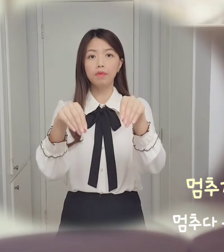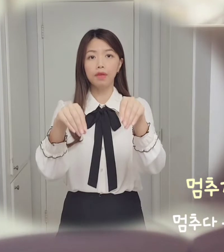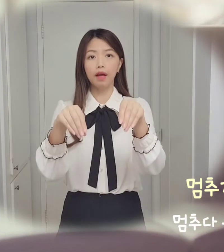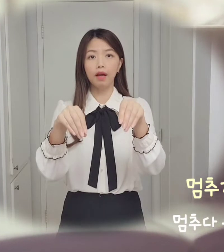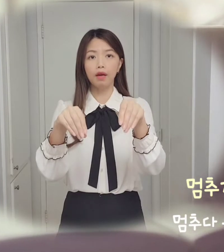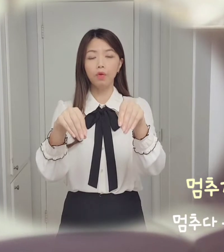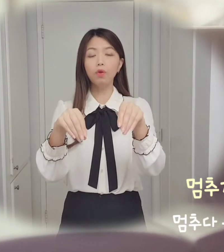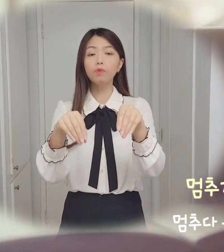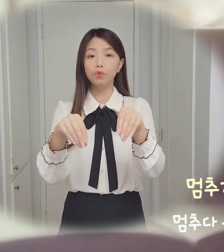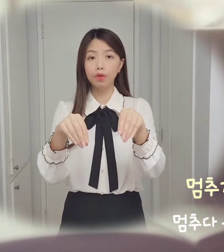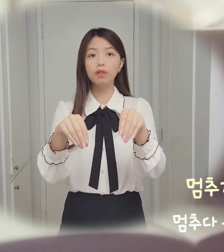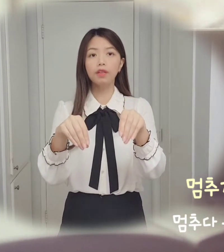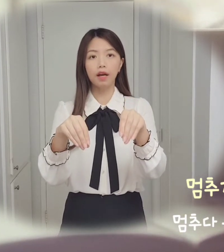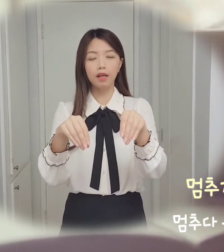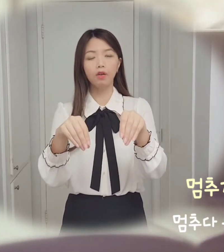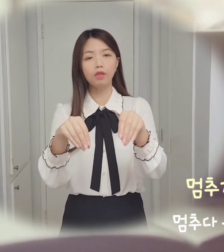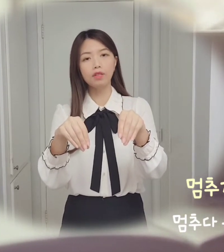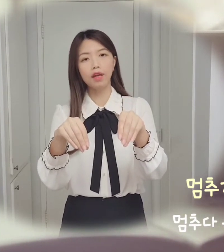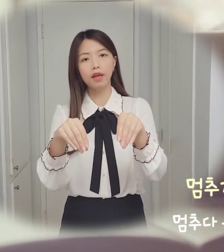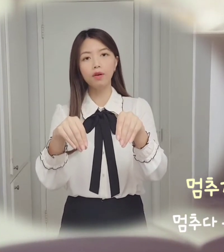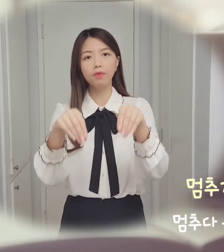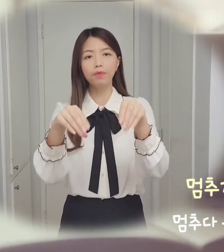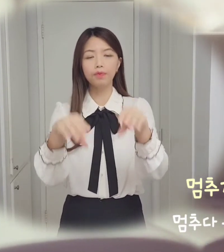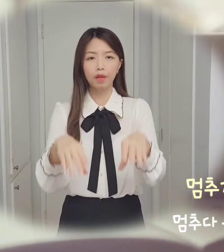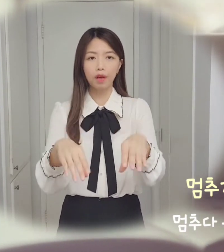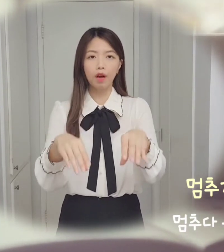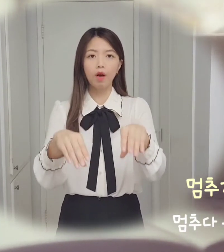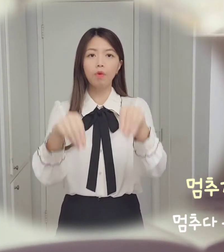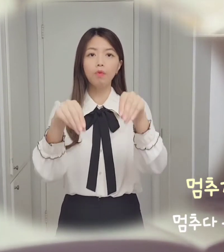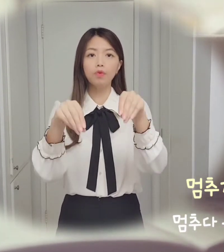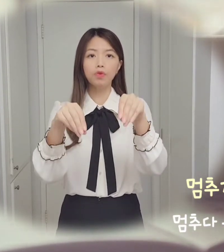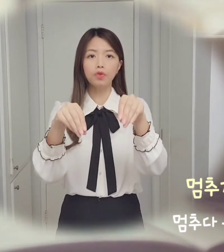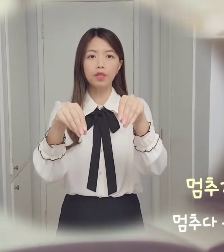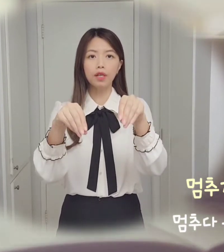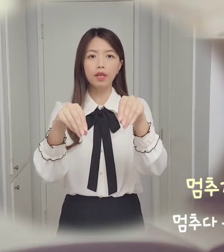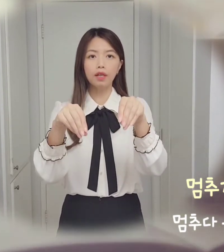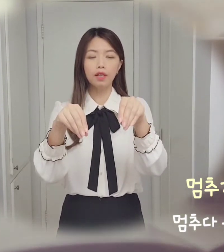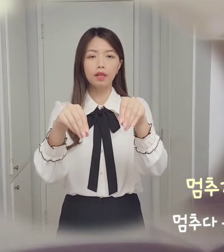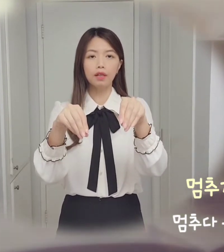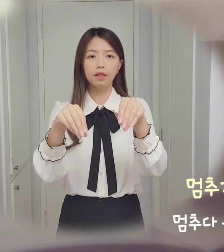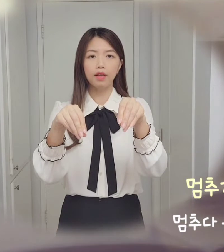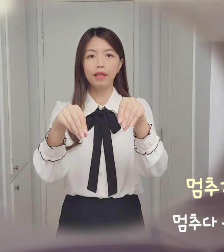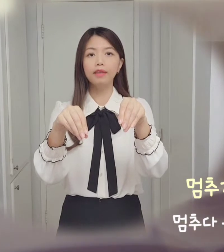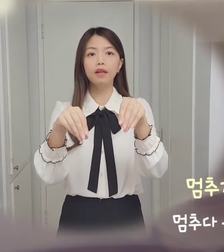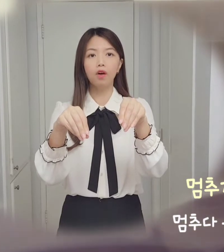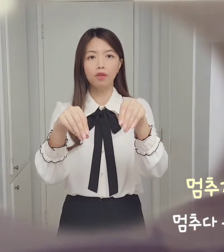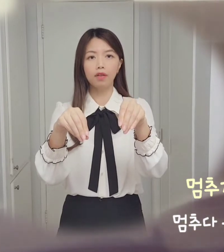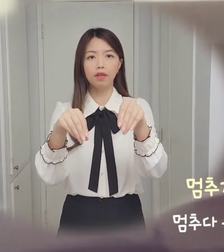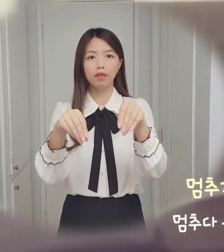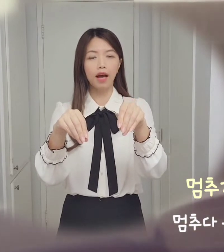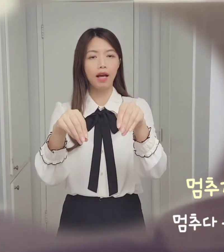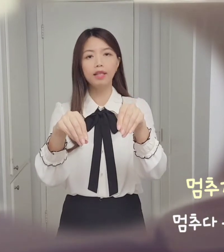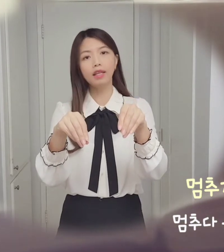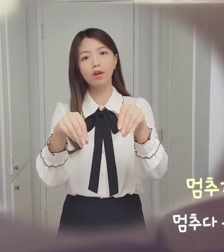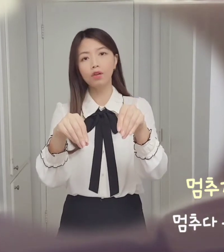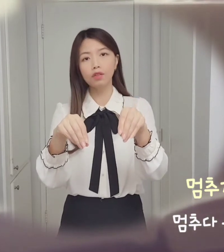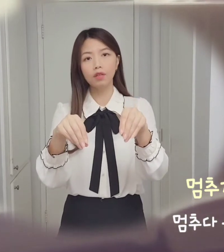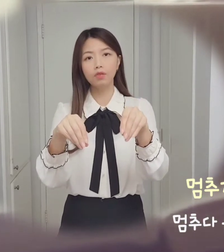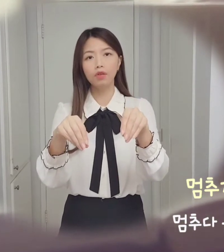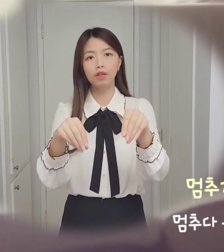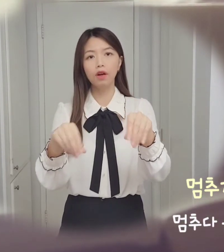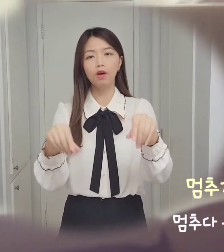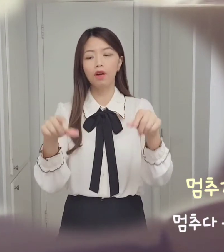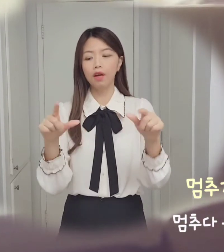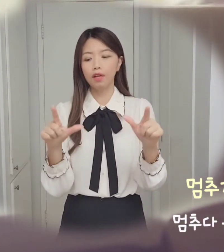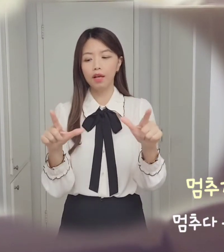이런 뜻입니다. 혹은 불을 끄다 이런 뜻이에요. 멈추지 않는 것은 아니다라고 하는